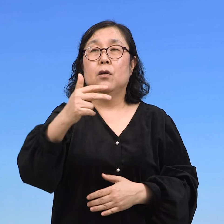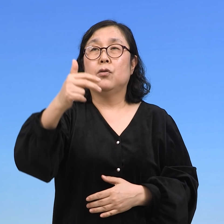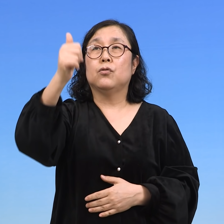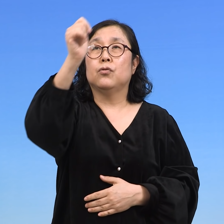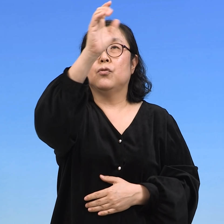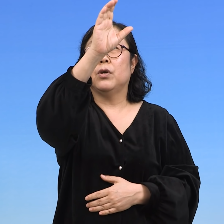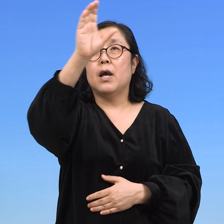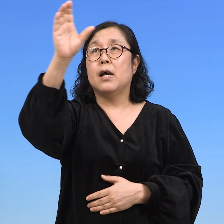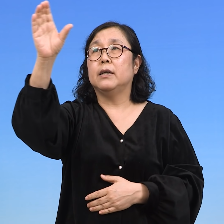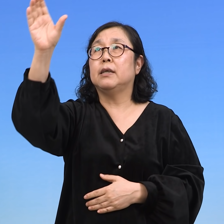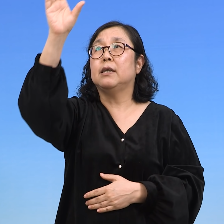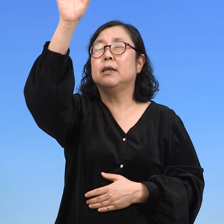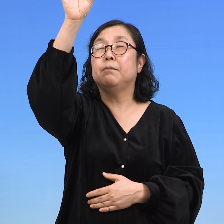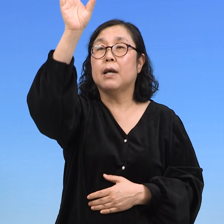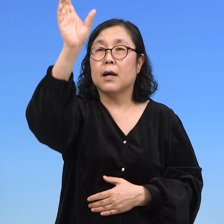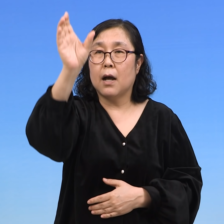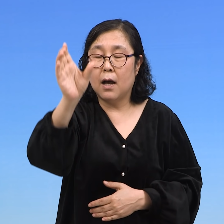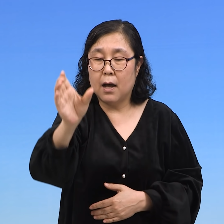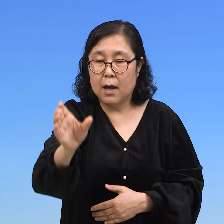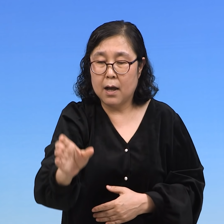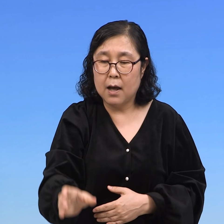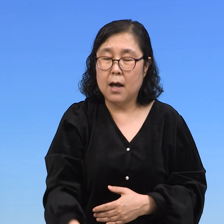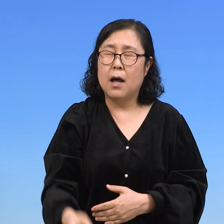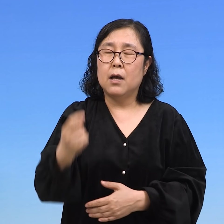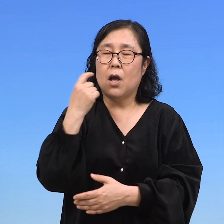십자가 영광의 그 빛이